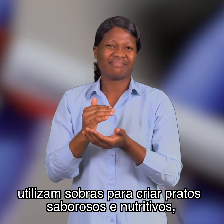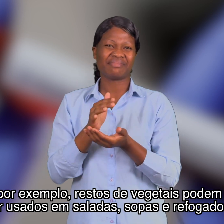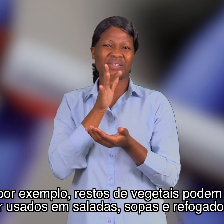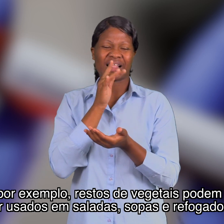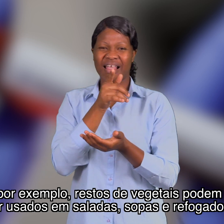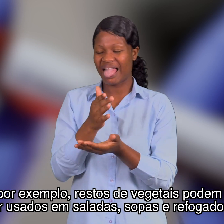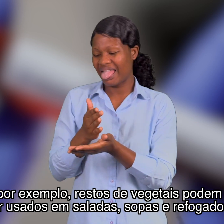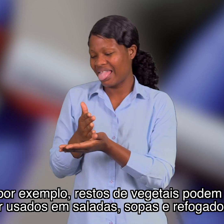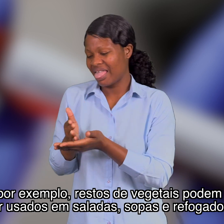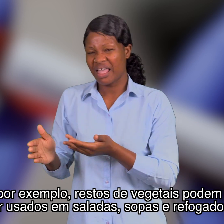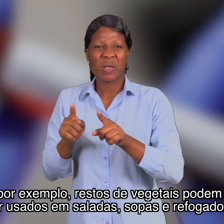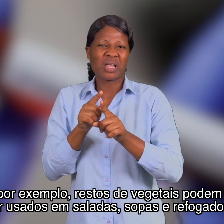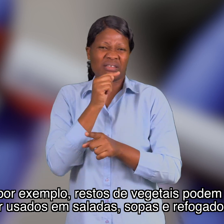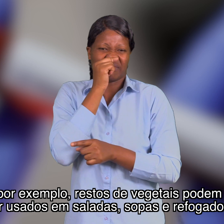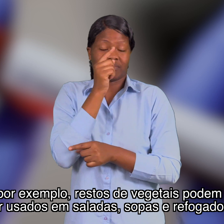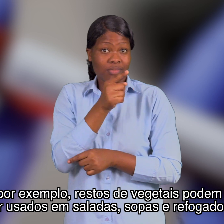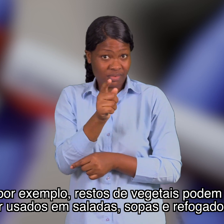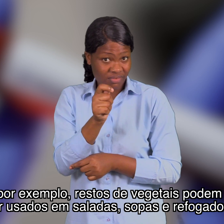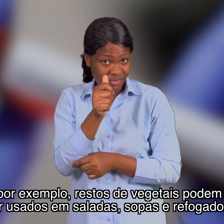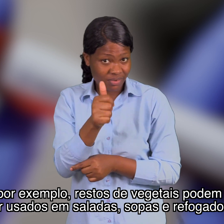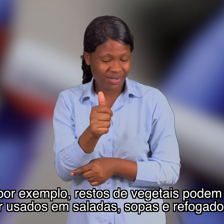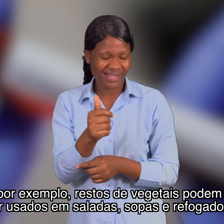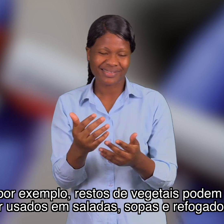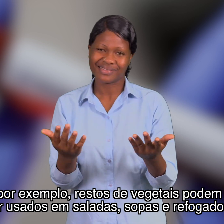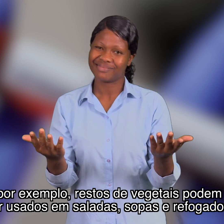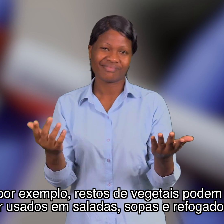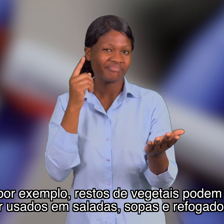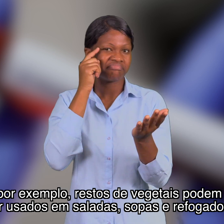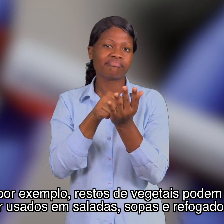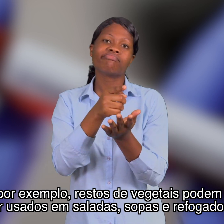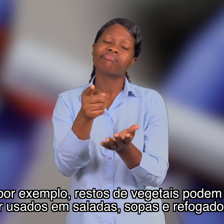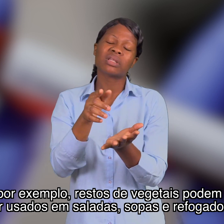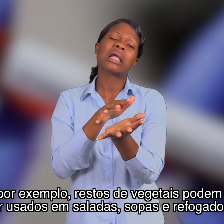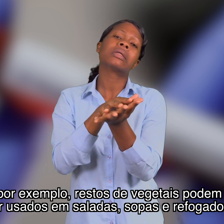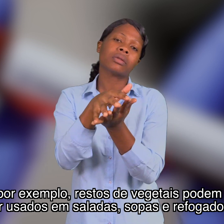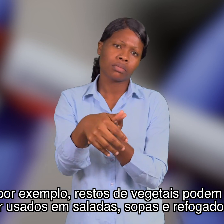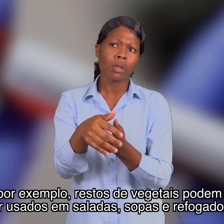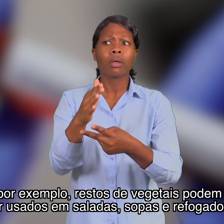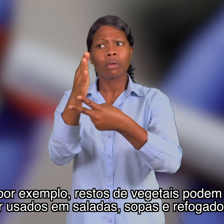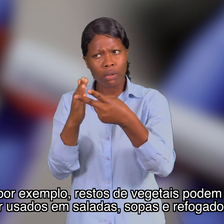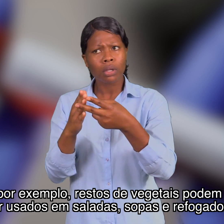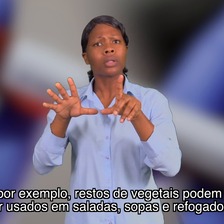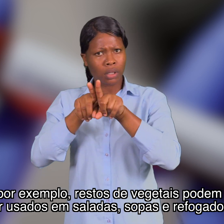Por exemplo, restos de vegetais podem ser usados em saladas, sopas e refogados.